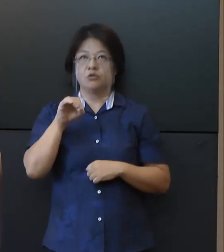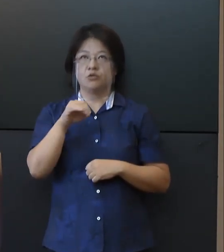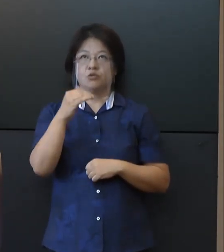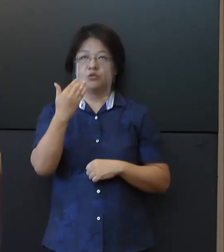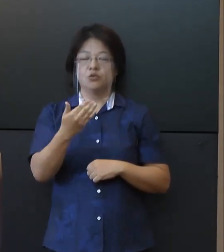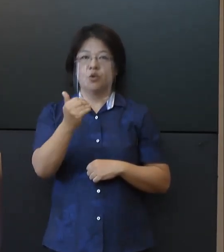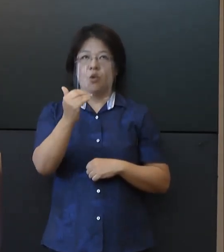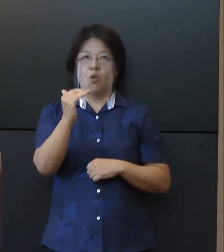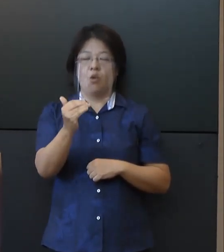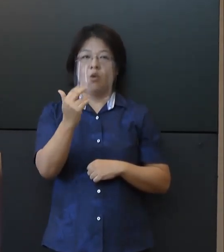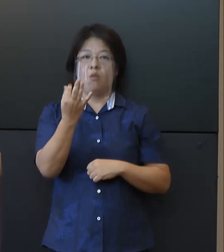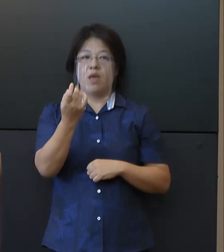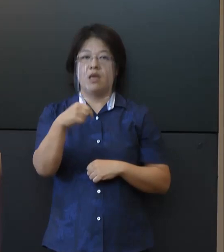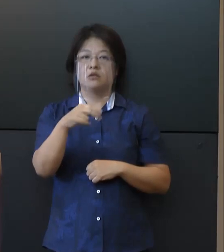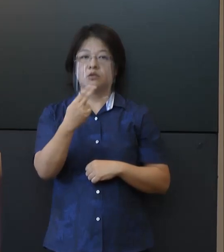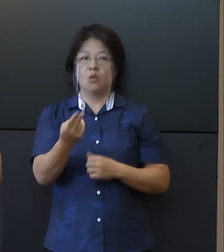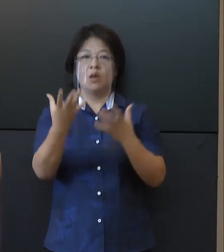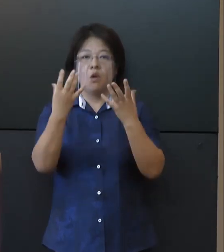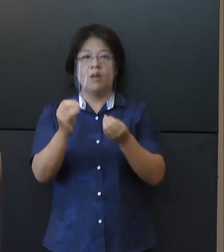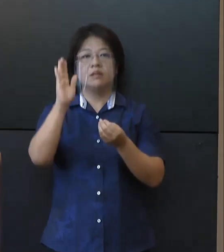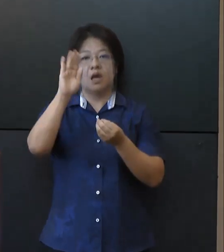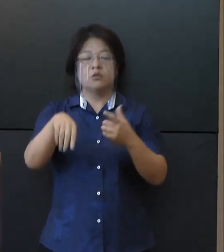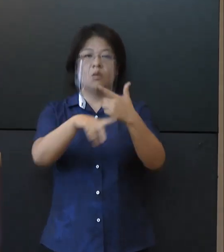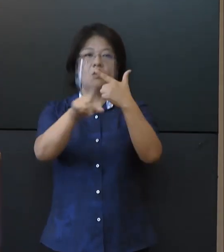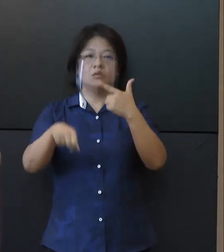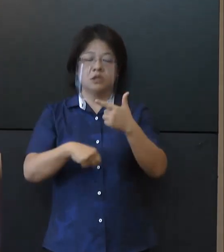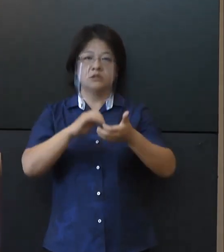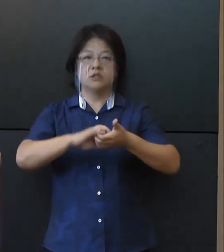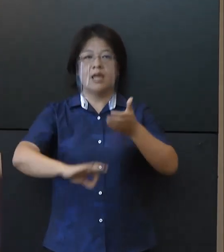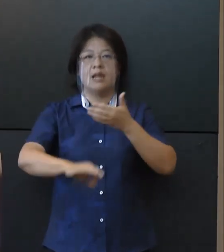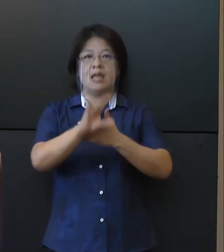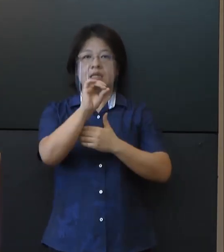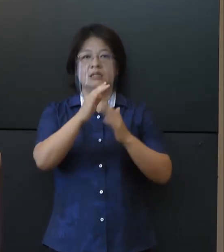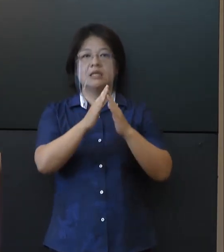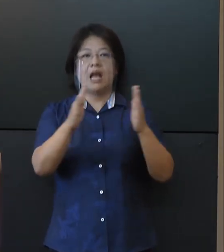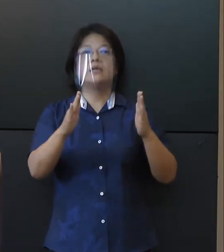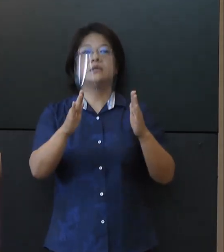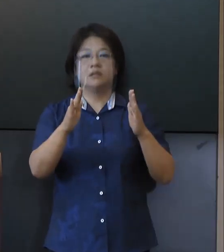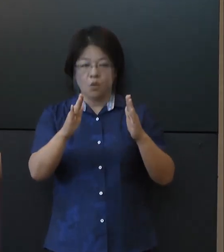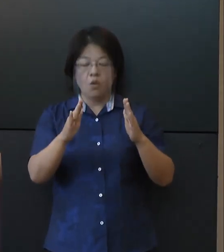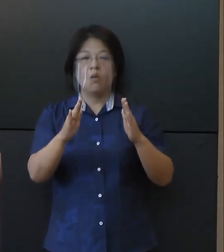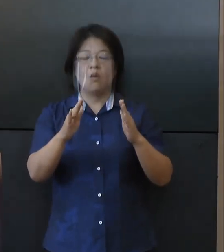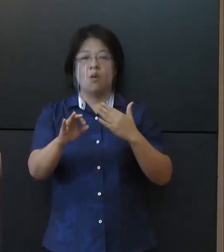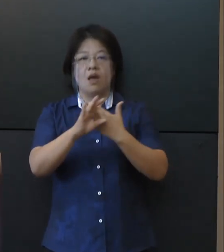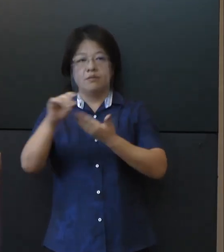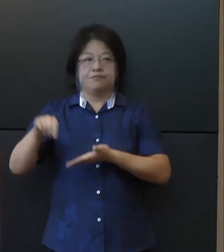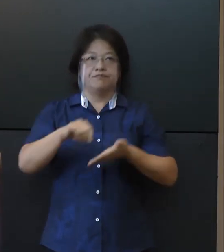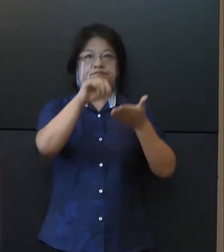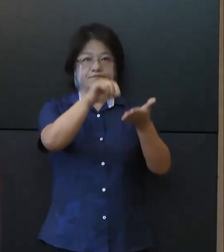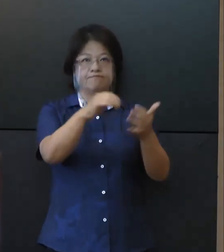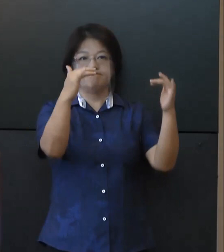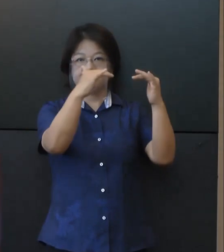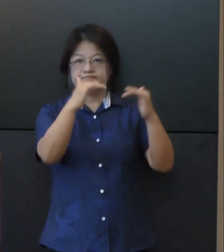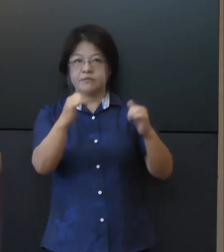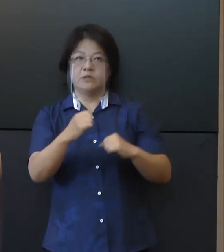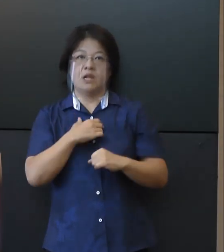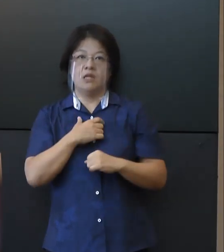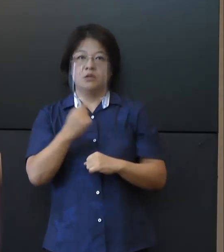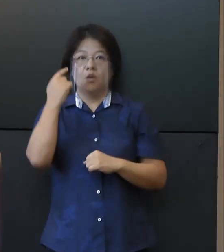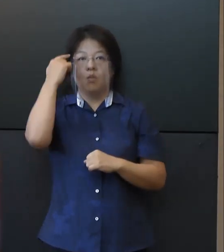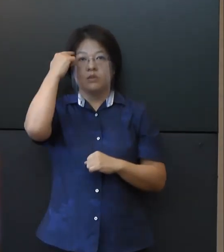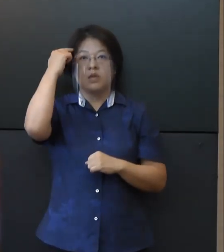後、6月定例議会において本条例案を追加提案したいと考えておりますので